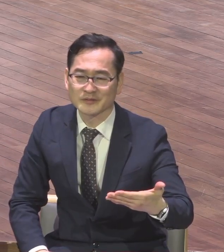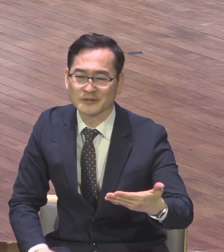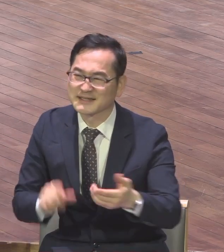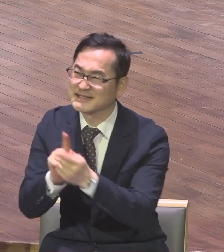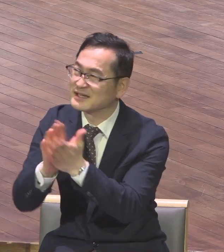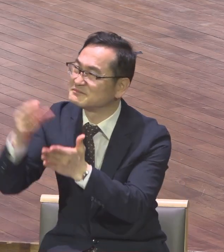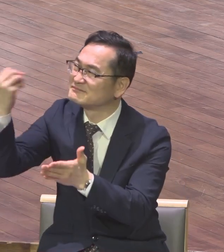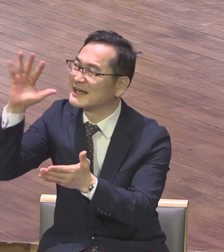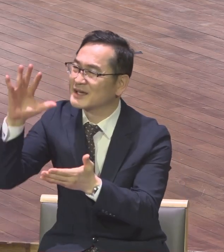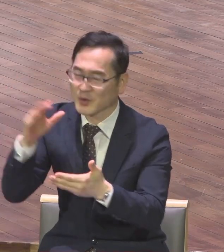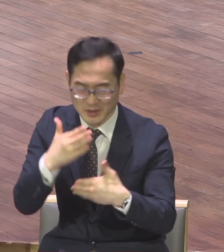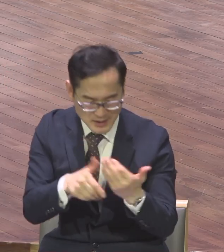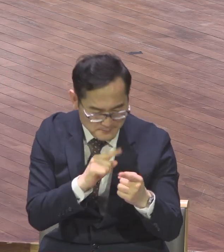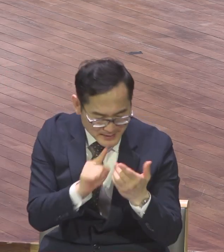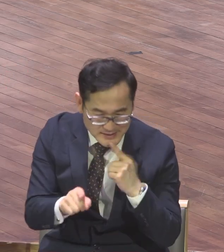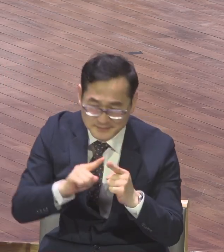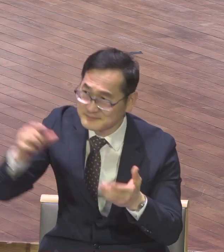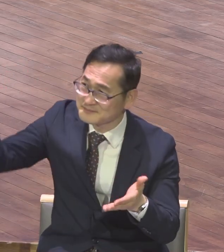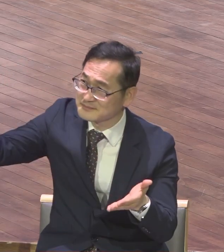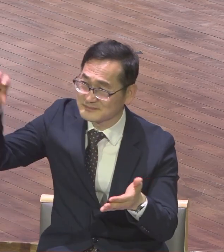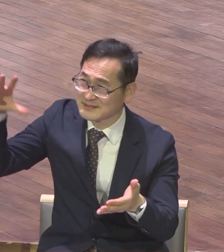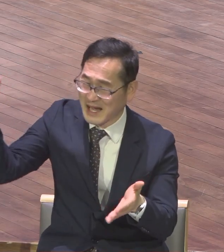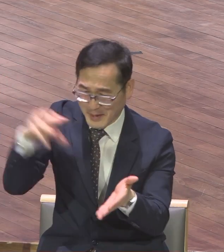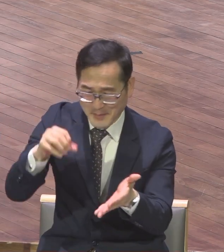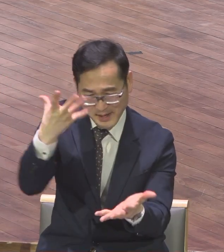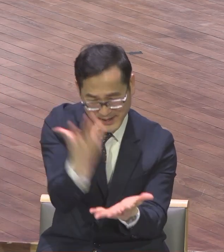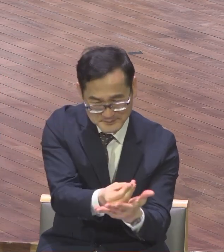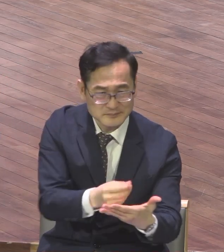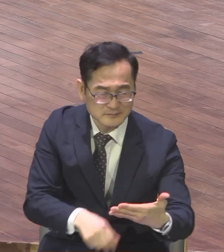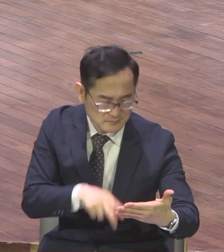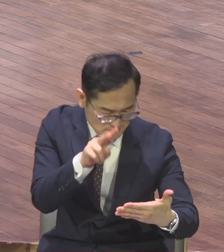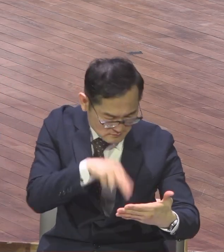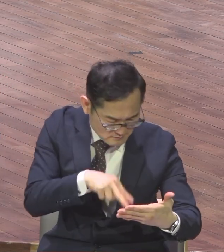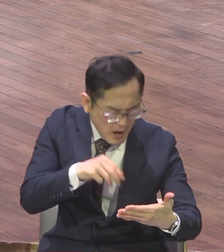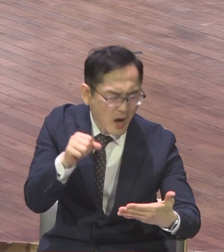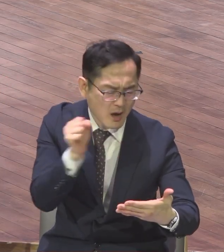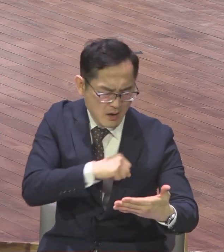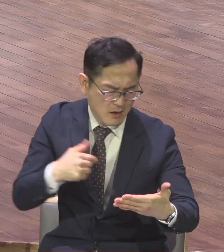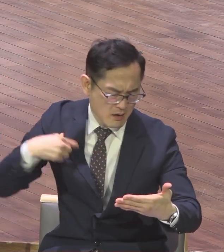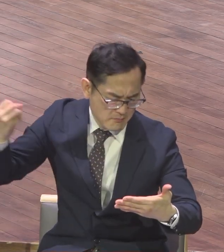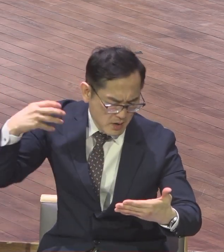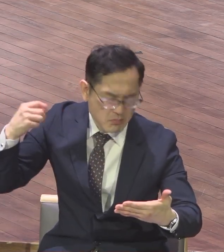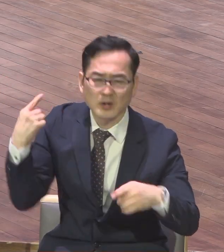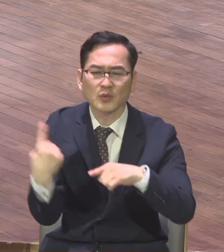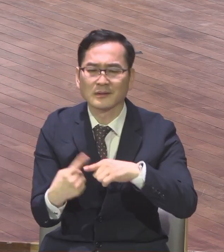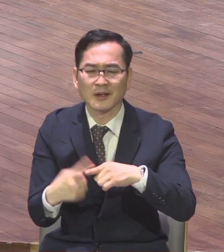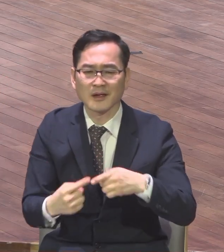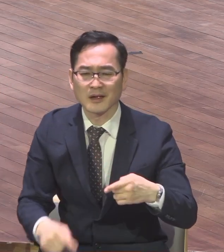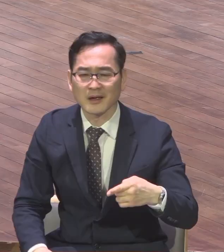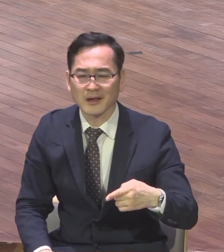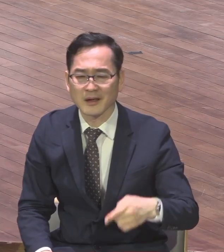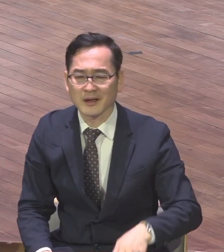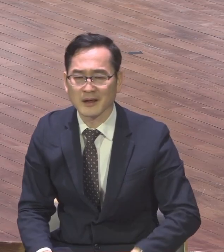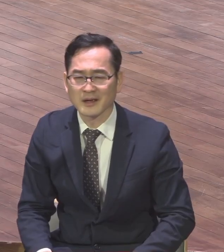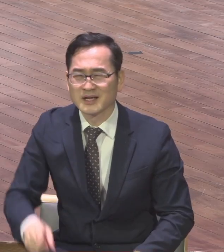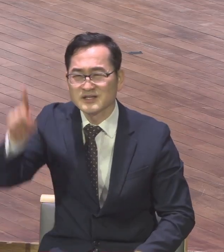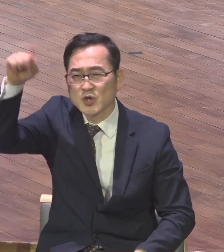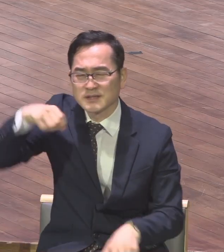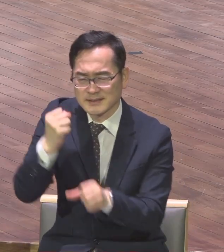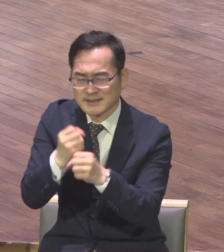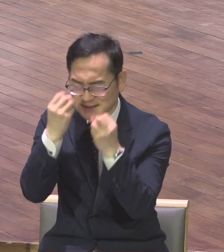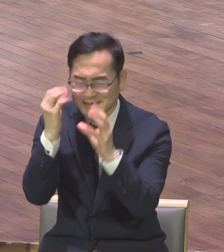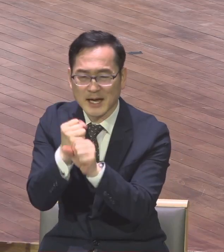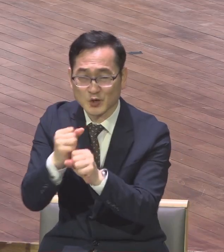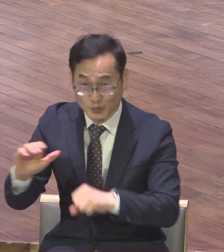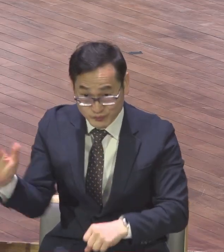가지고 있는 하나님의 말씀 성경을 통해서 온 우주의 시작부터 종말까지 아주 사실적으로 다